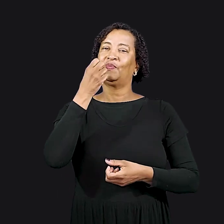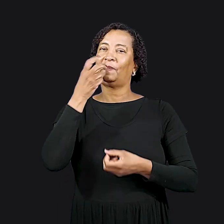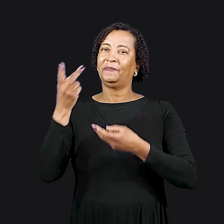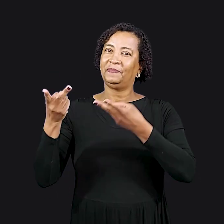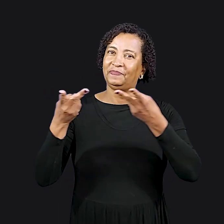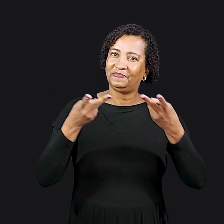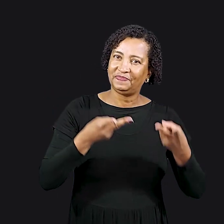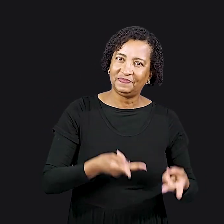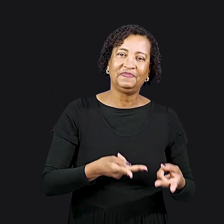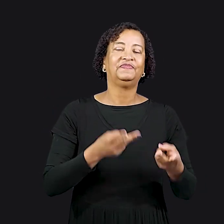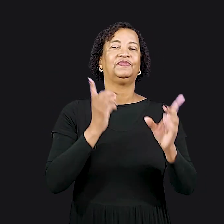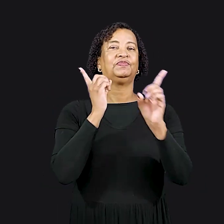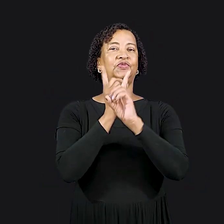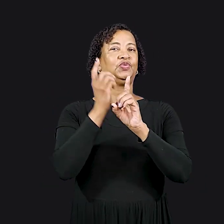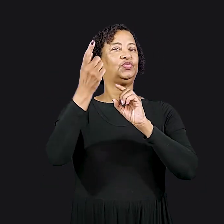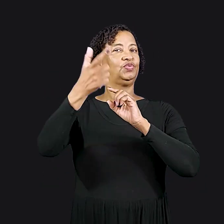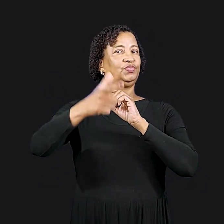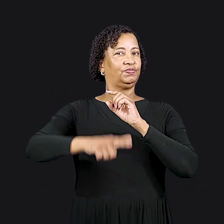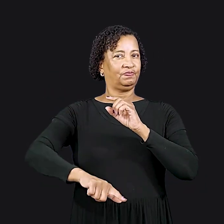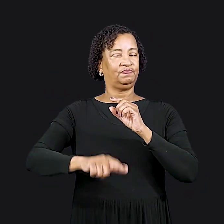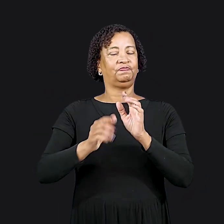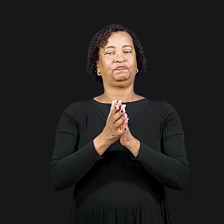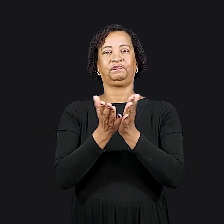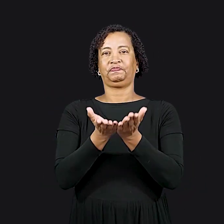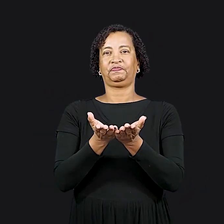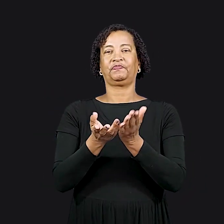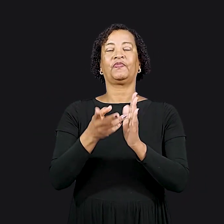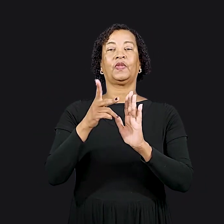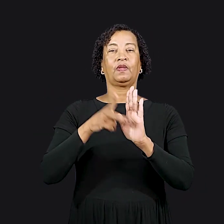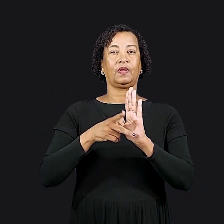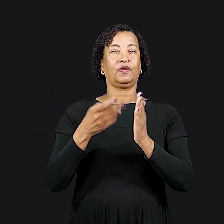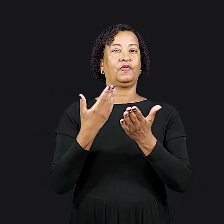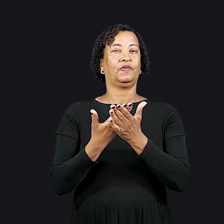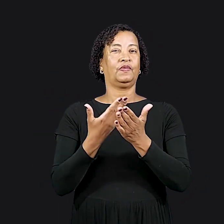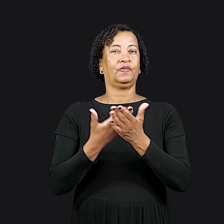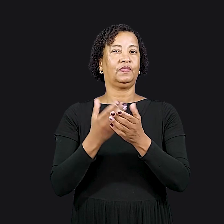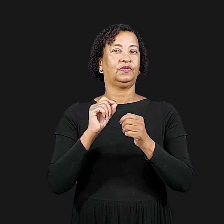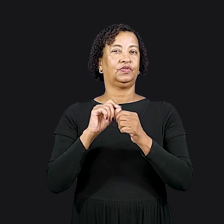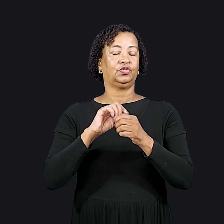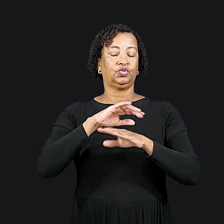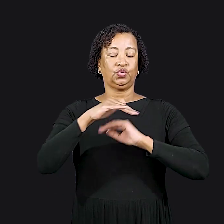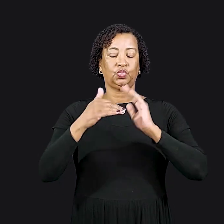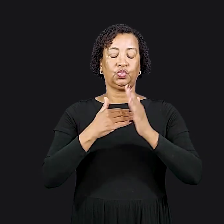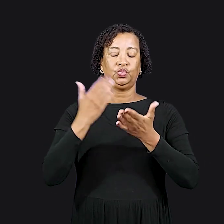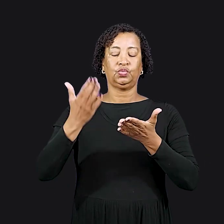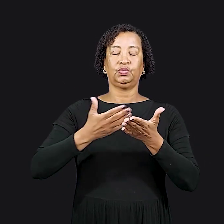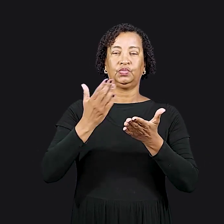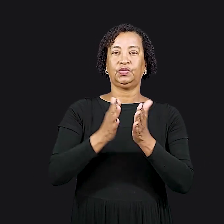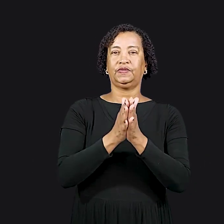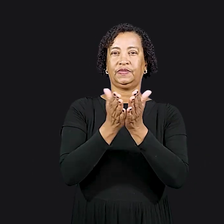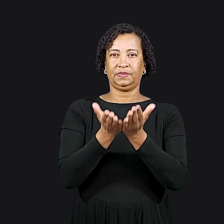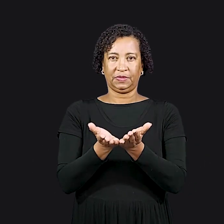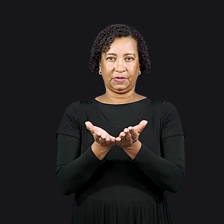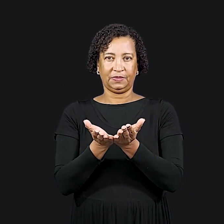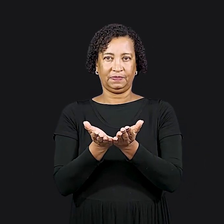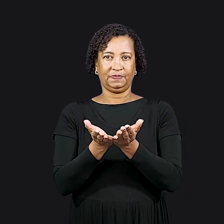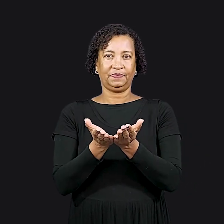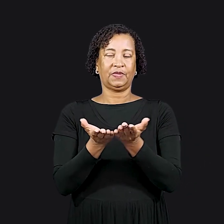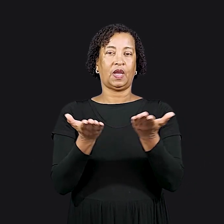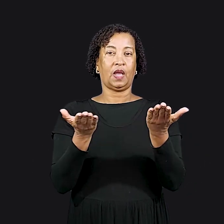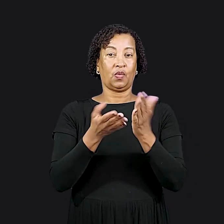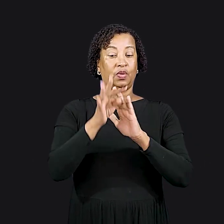Você é muito bem-vindo para mais um Encontro com a Palavra. Nesse programa estamos fazendo um estudo de todos os livros da